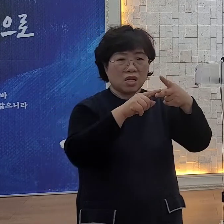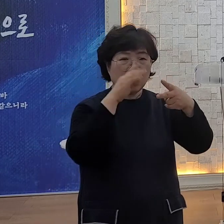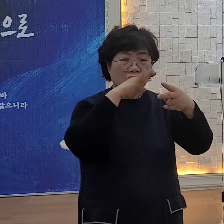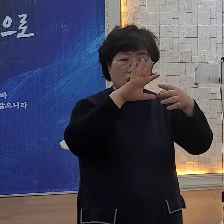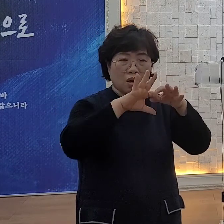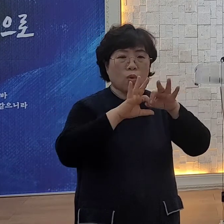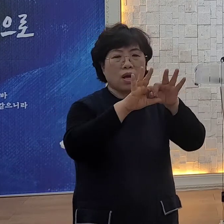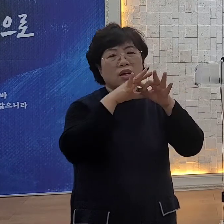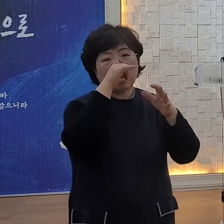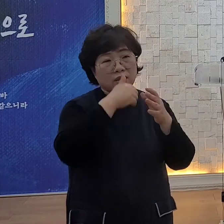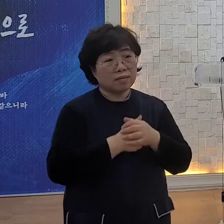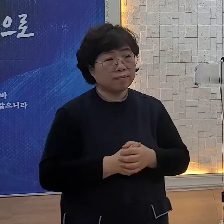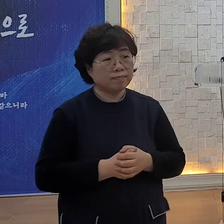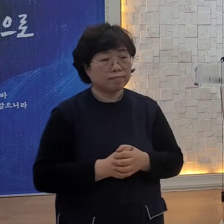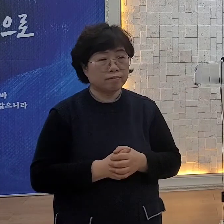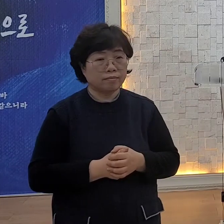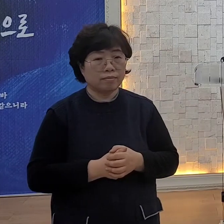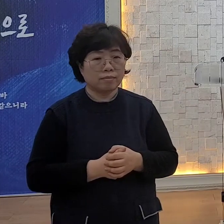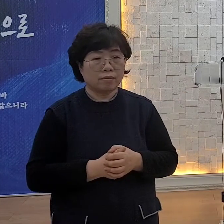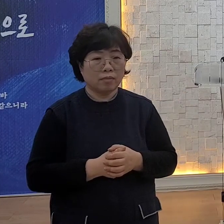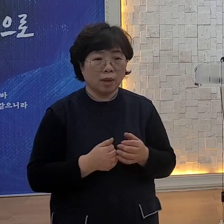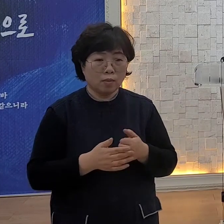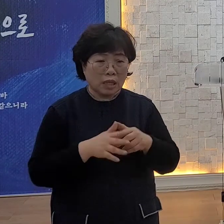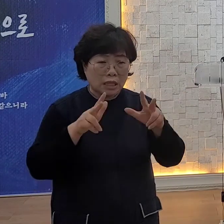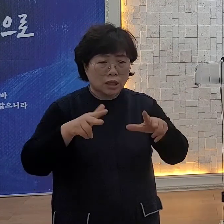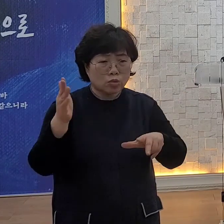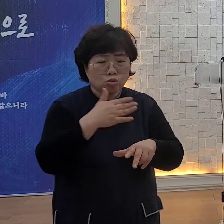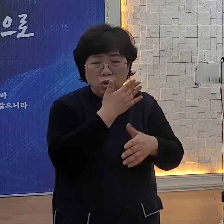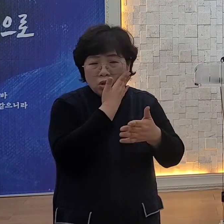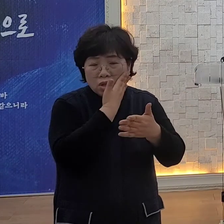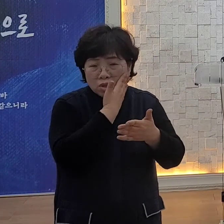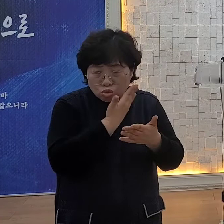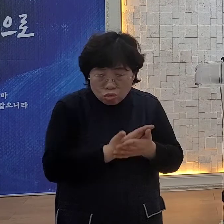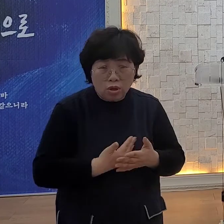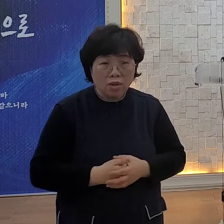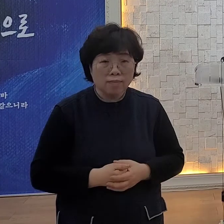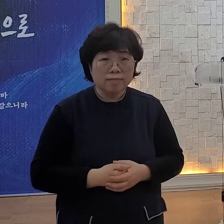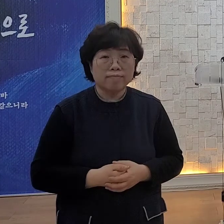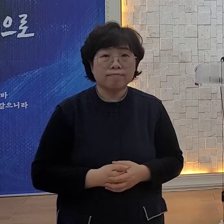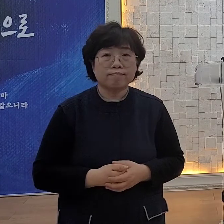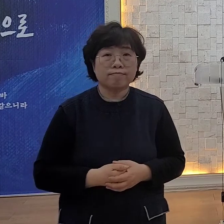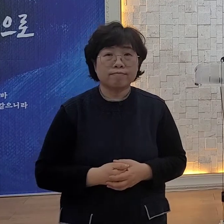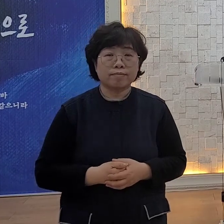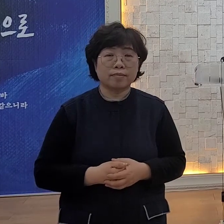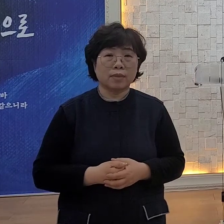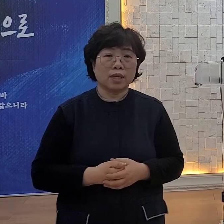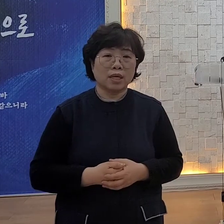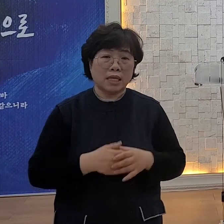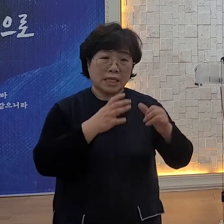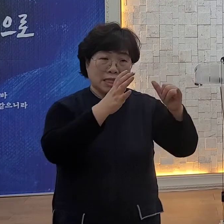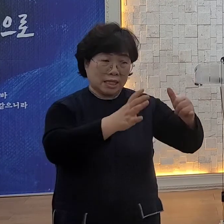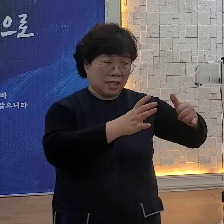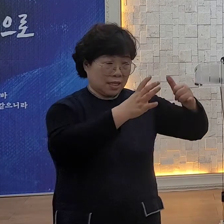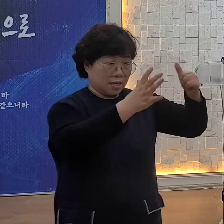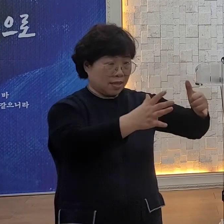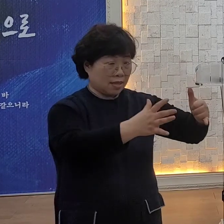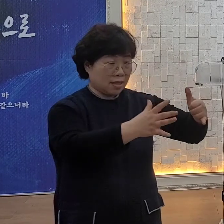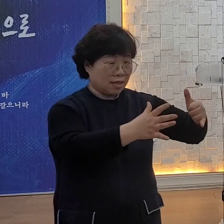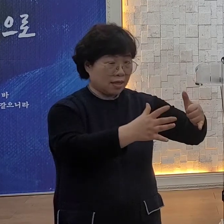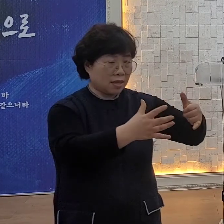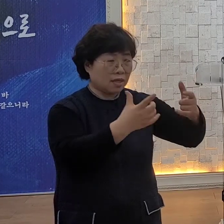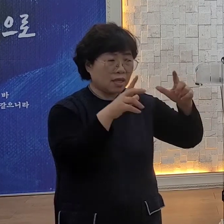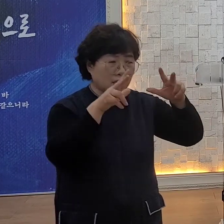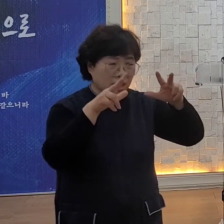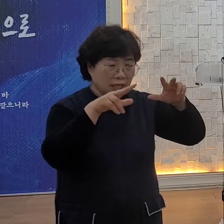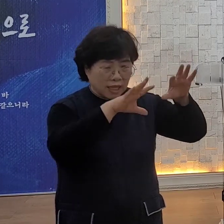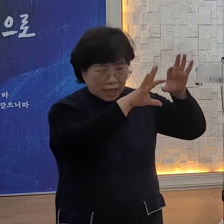뭐냐면 이제부터예요. 지금부터가 중요하다는 사실. 뭐가 중요하냐? 세상은 이렇게